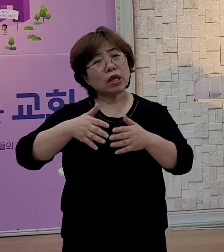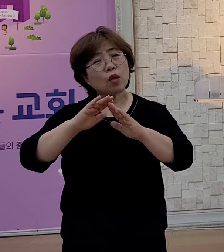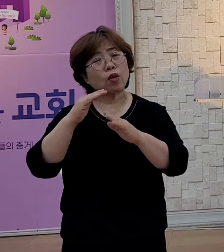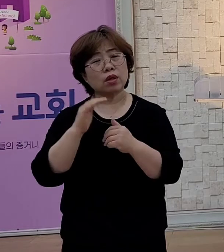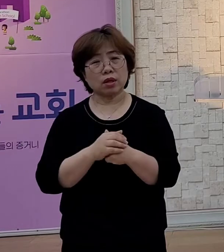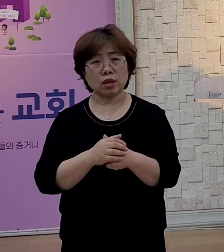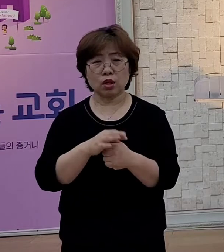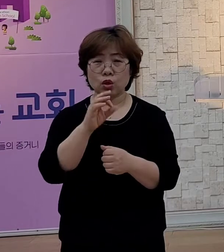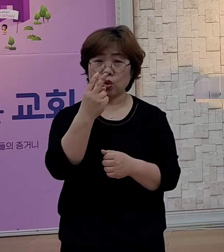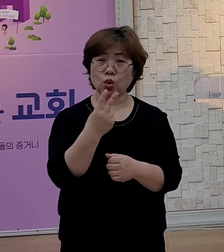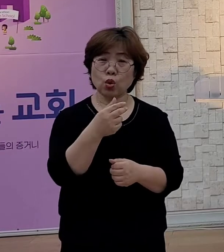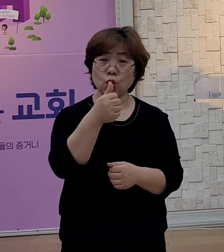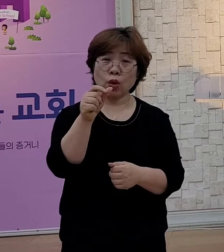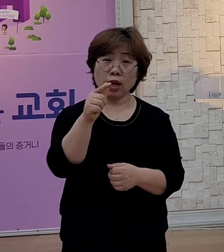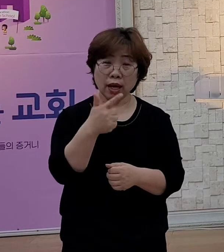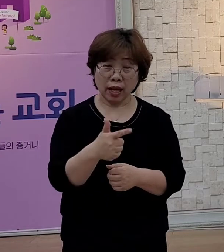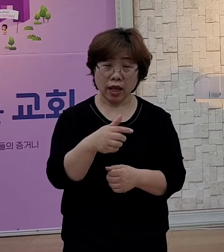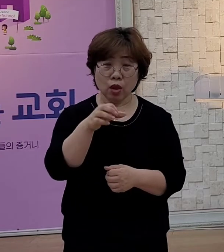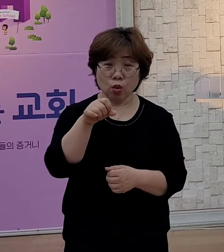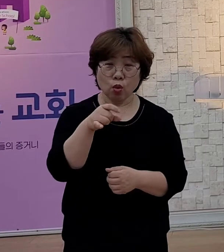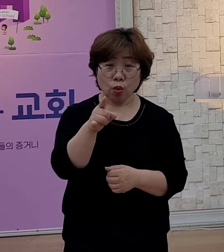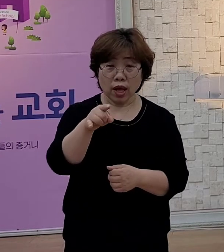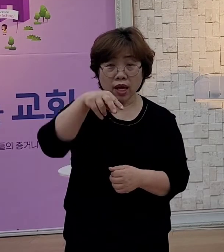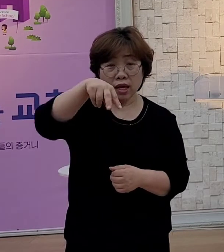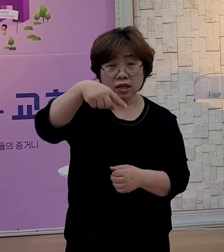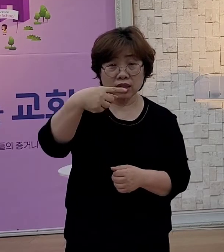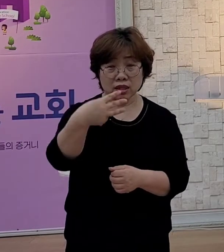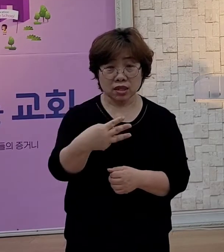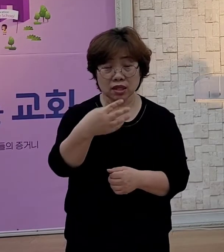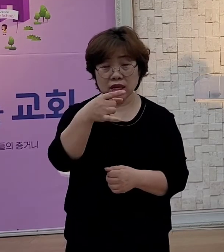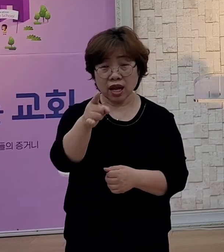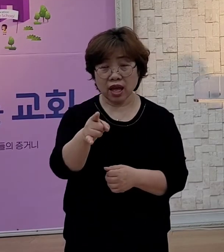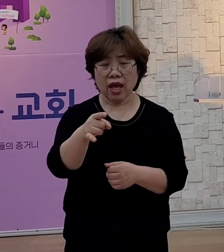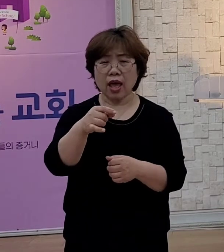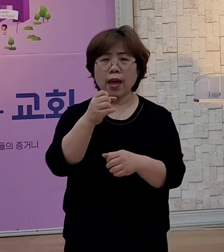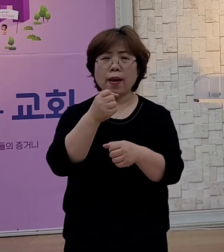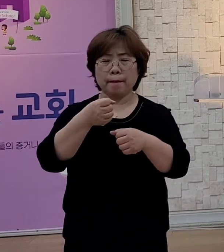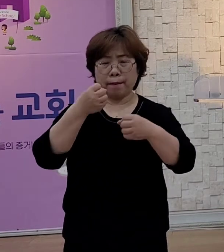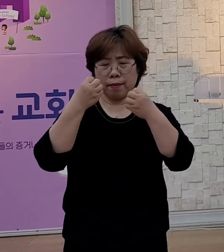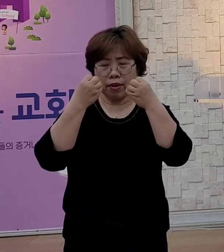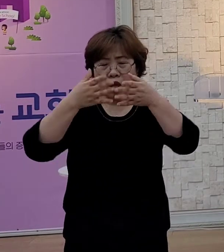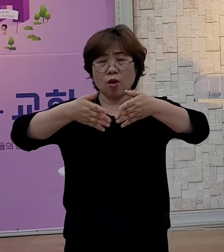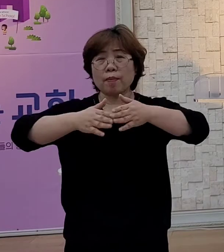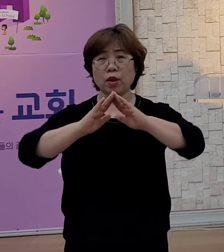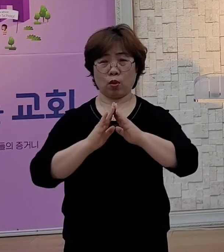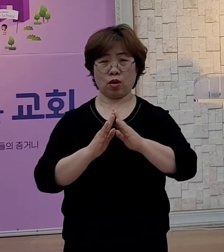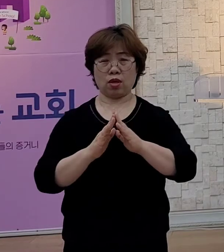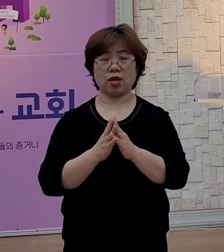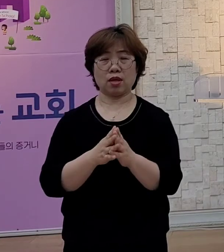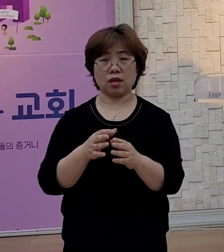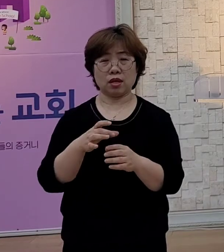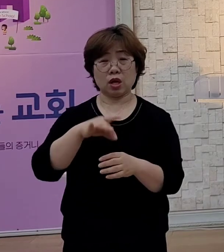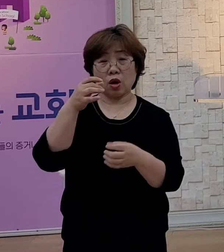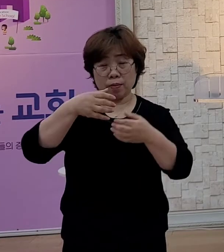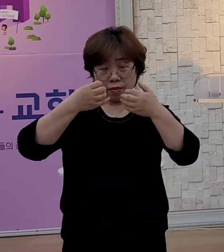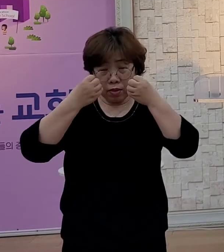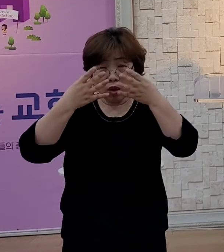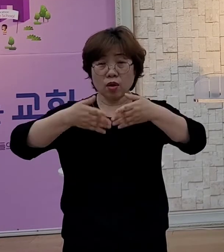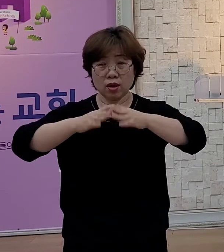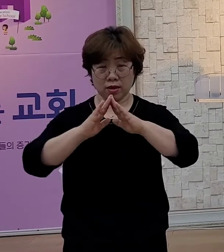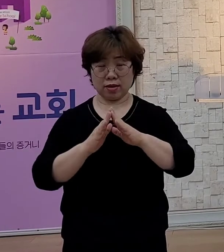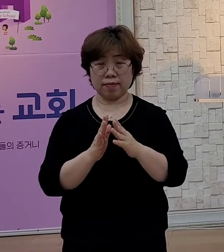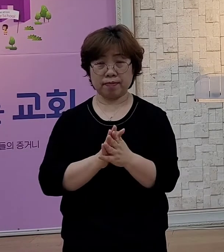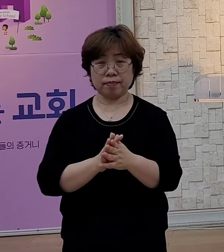요한 웨슬레라는 분을 들어보셨죠? 요한 웨슬레가 감리교를 처음 만든 사람이에요. 이